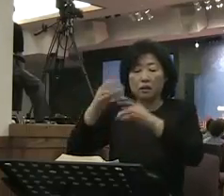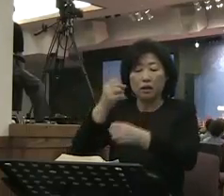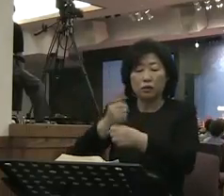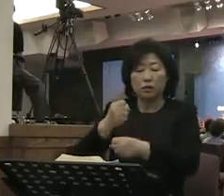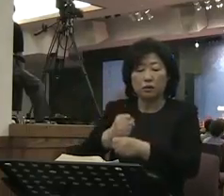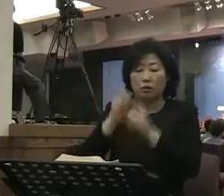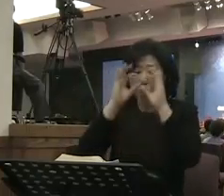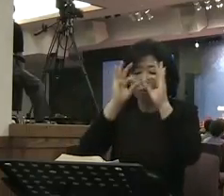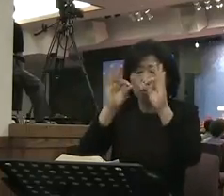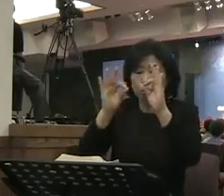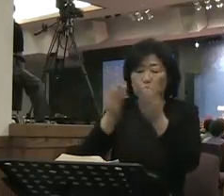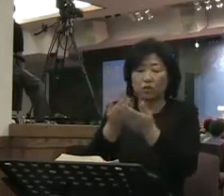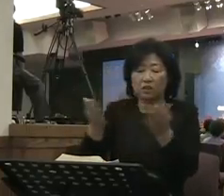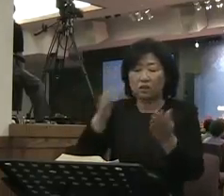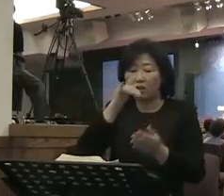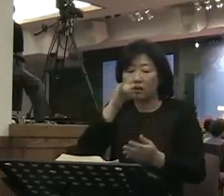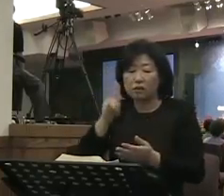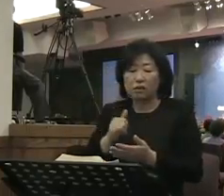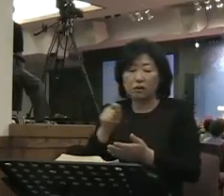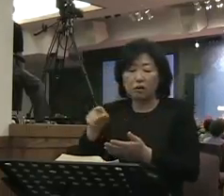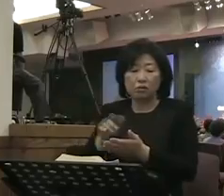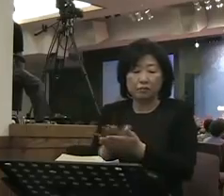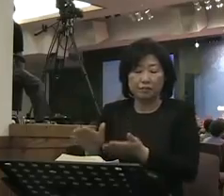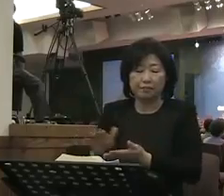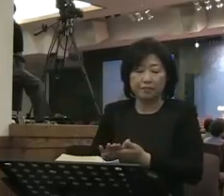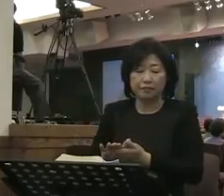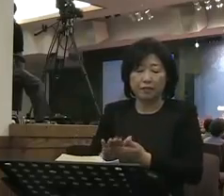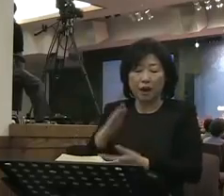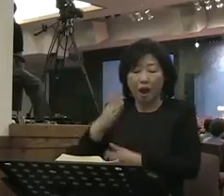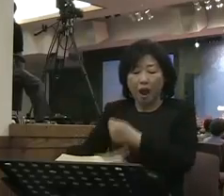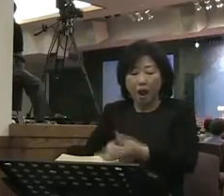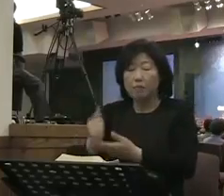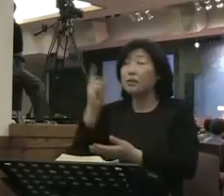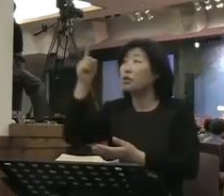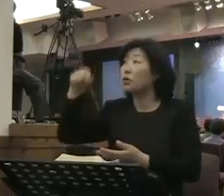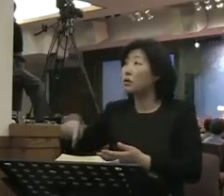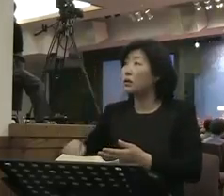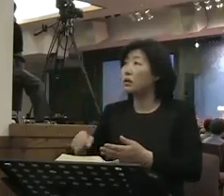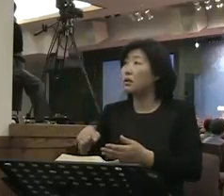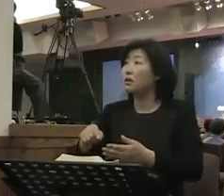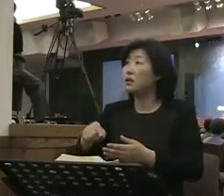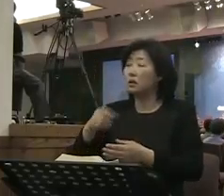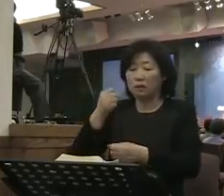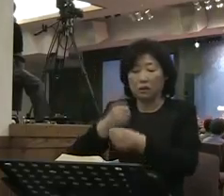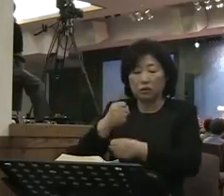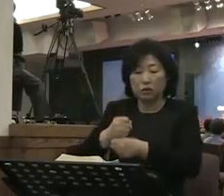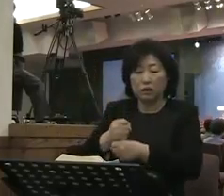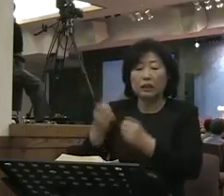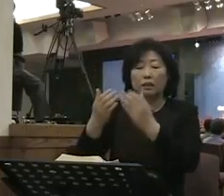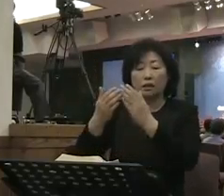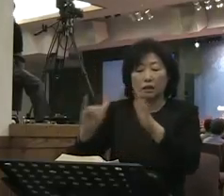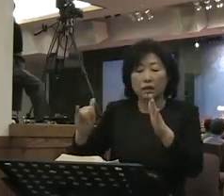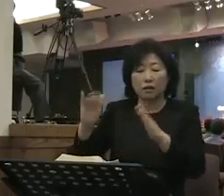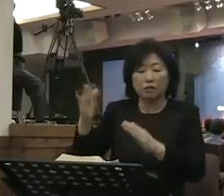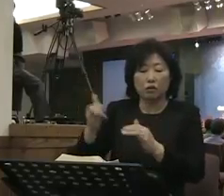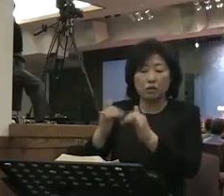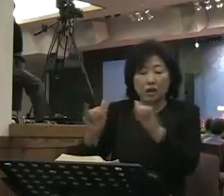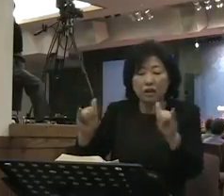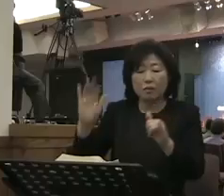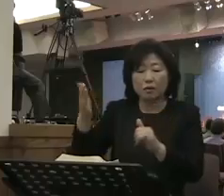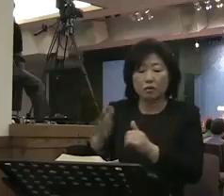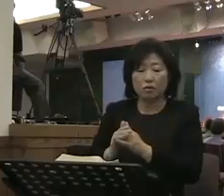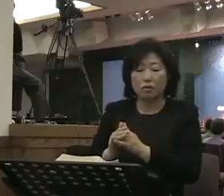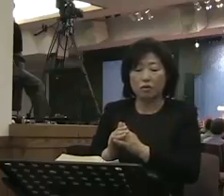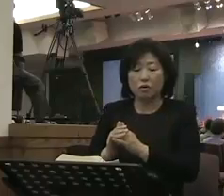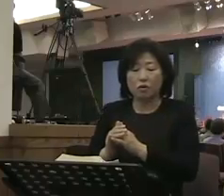있습니다. 그래서 하나님의 천지 창조의 클라이맥스는 인간이 됩니다. 사람이 됩니다. 사람에게